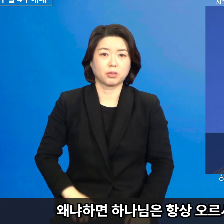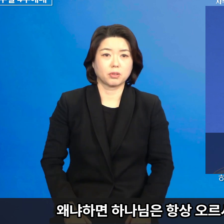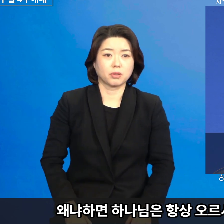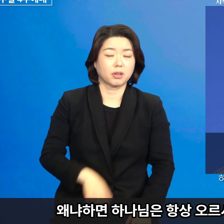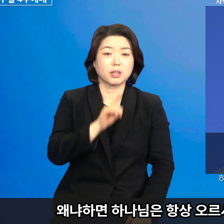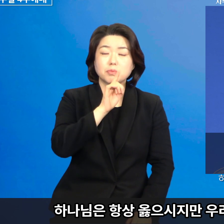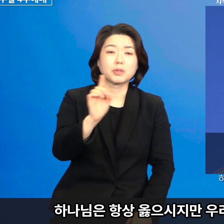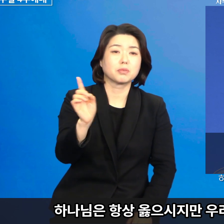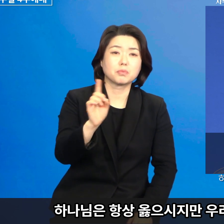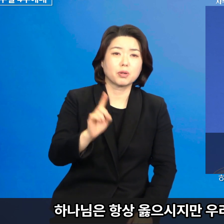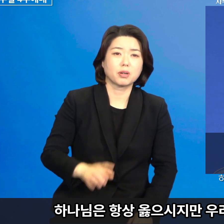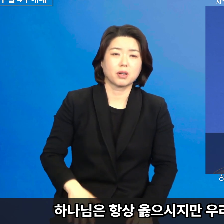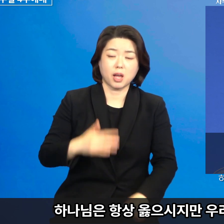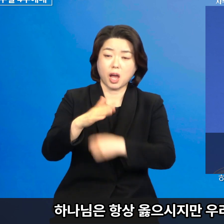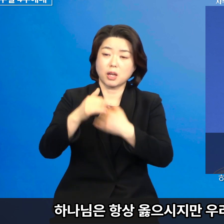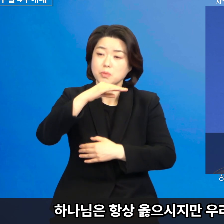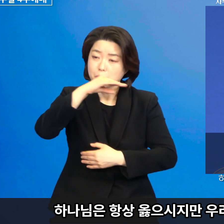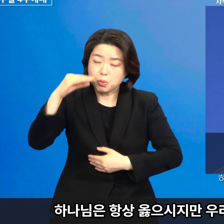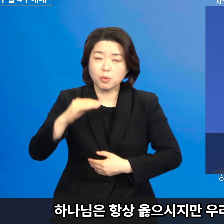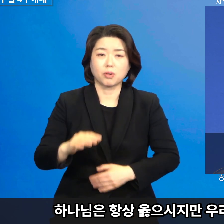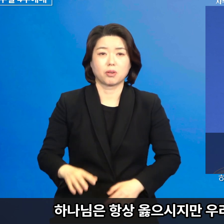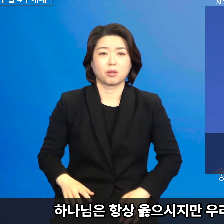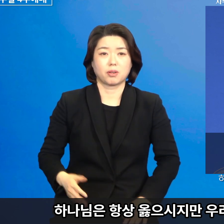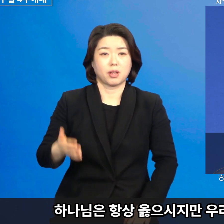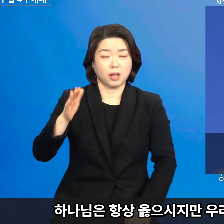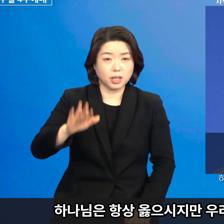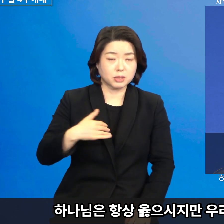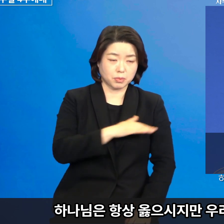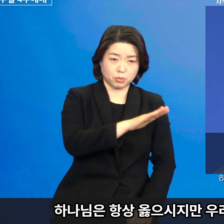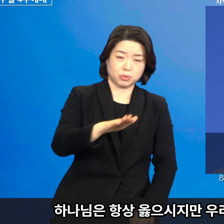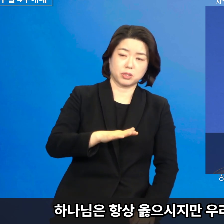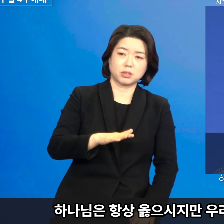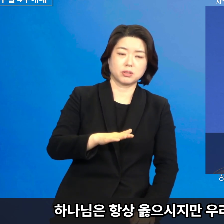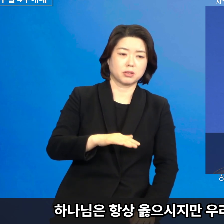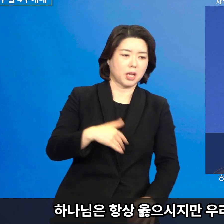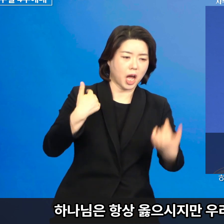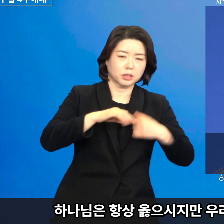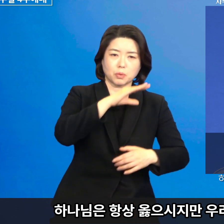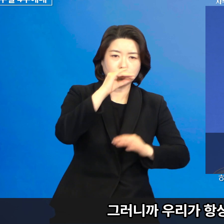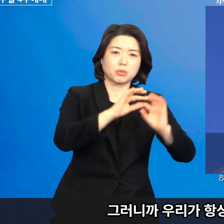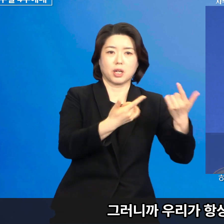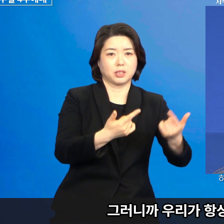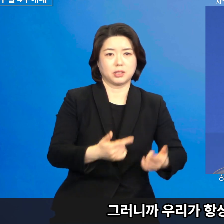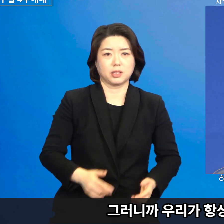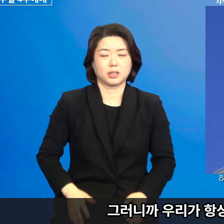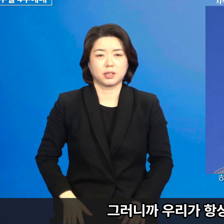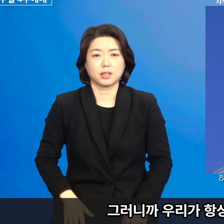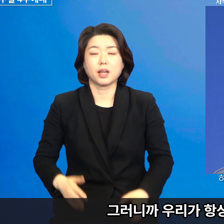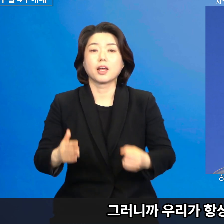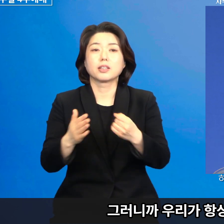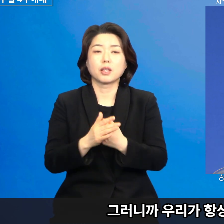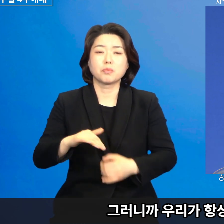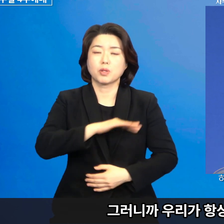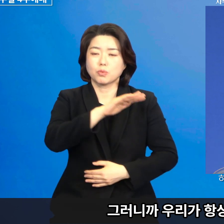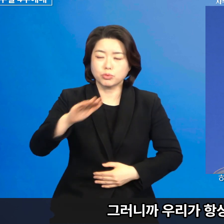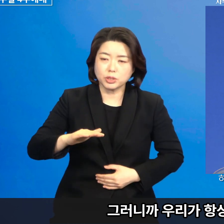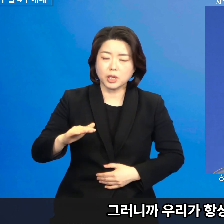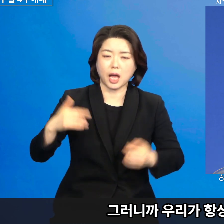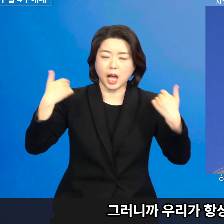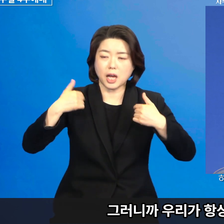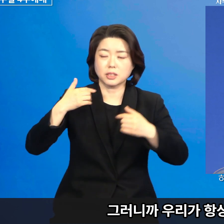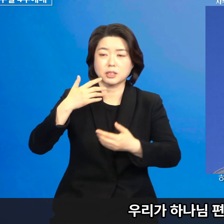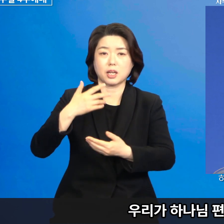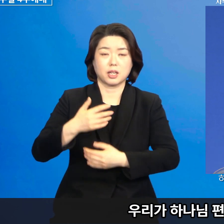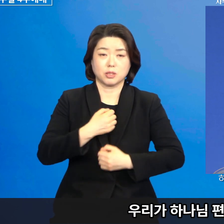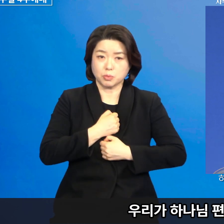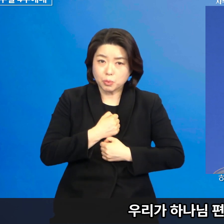얘기예요? 하나님 항상 오르시면 우리는 그렇진 않다는 거예요. 그러니까 우리가 항상 주의해야